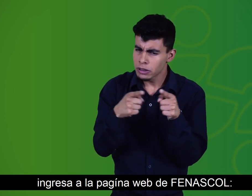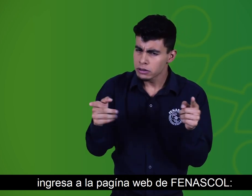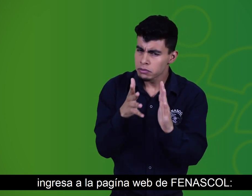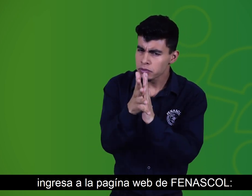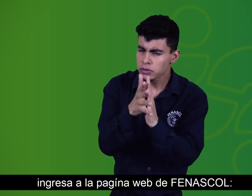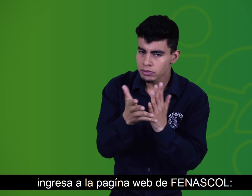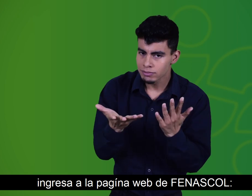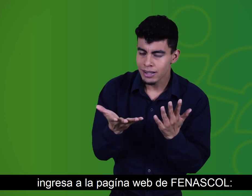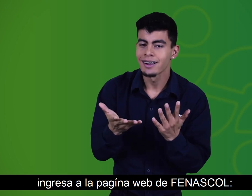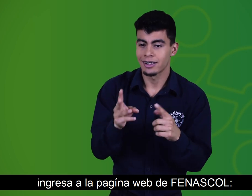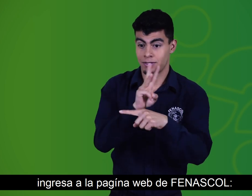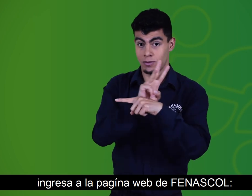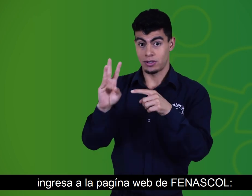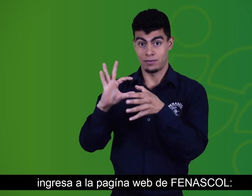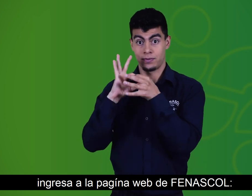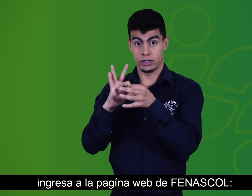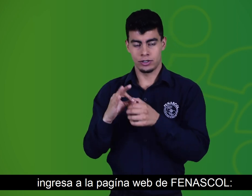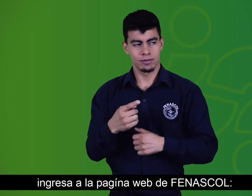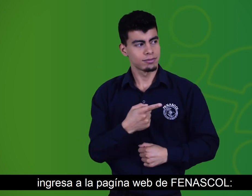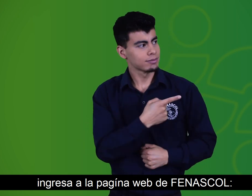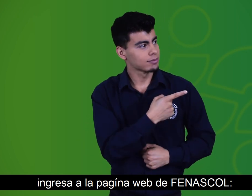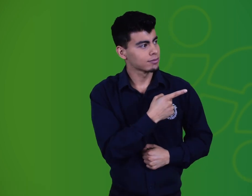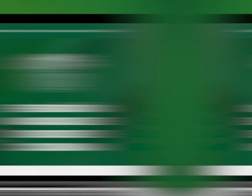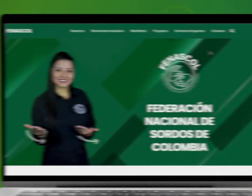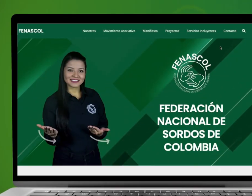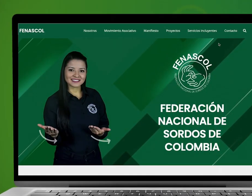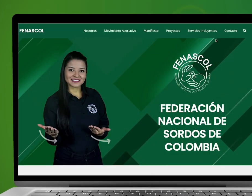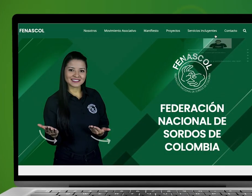información ingresa a la página web de FENASCOL.